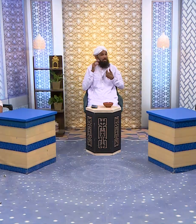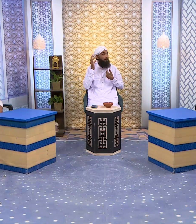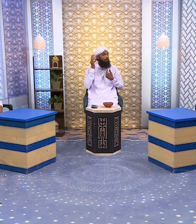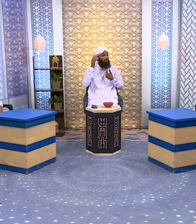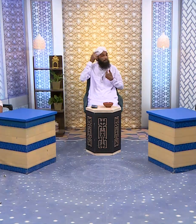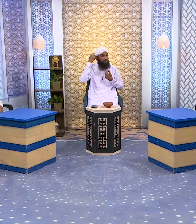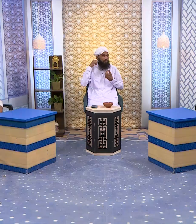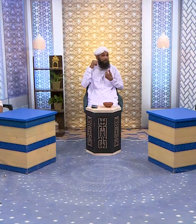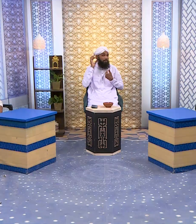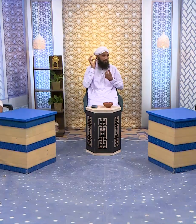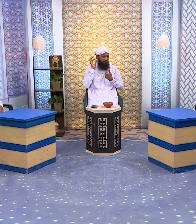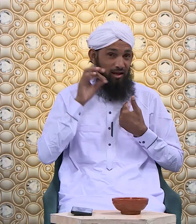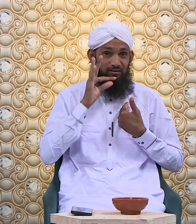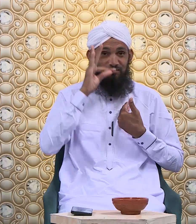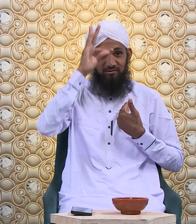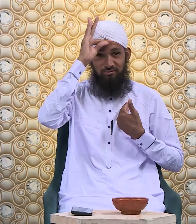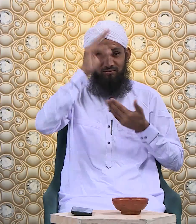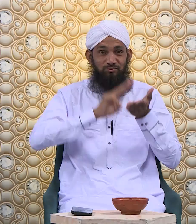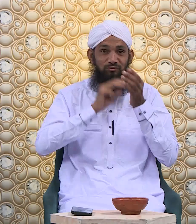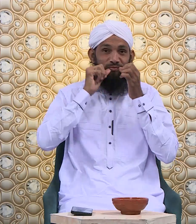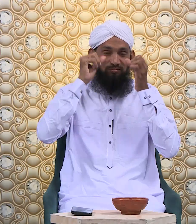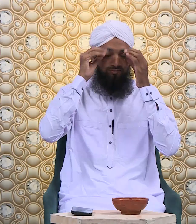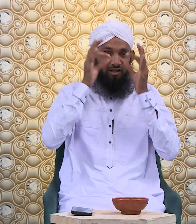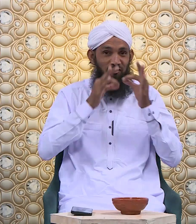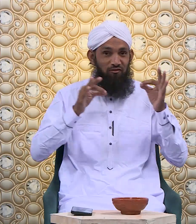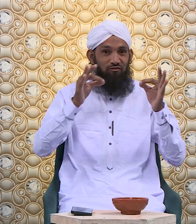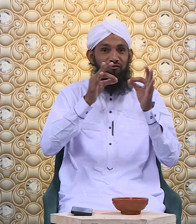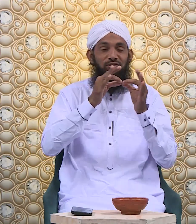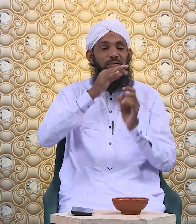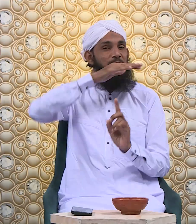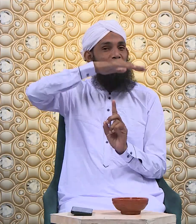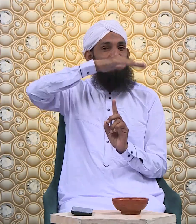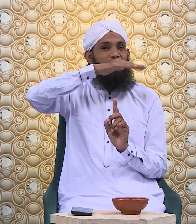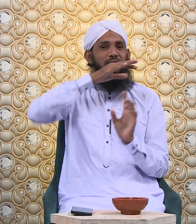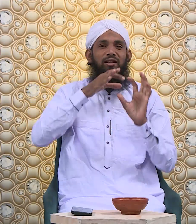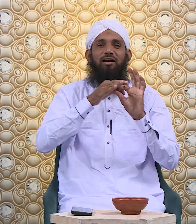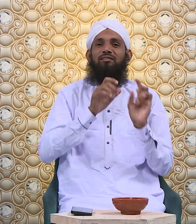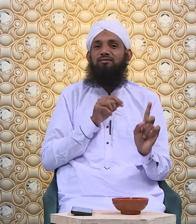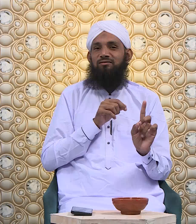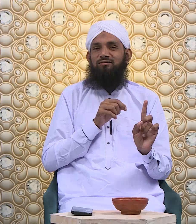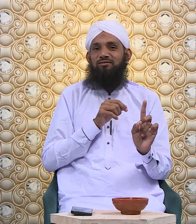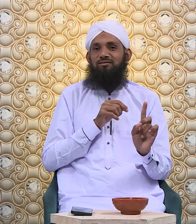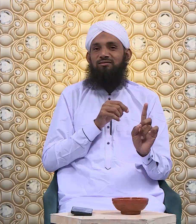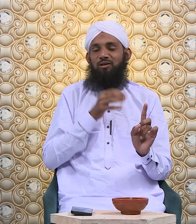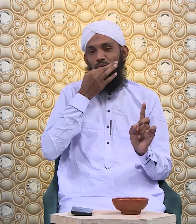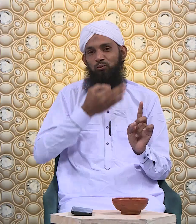اللہ پاک کے بعد کسی نے اگائے ہیں تم سادات کرام نہیں تو اگائے ہیں شیرِ خدا کی امام حسن سے محبت